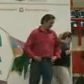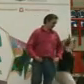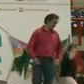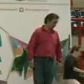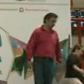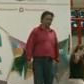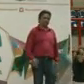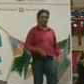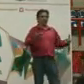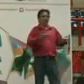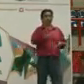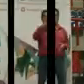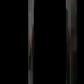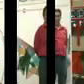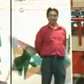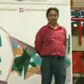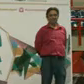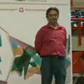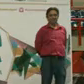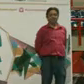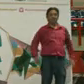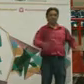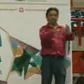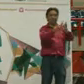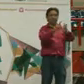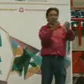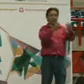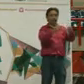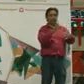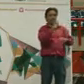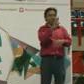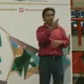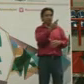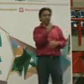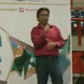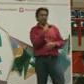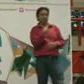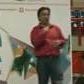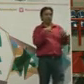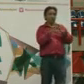Eita, de porcentagem, ó. Essa é da boa, hein? Antes de falar aqui da questão, me responda aqui uma coisa.